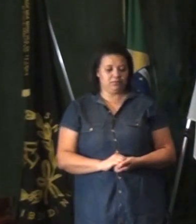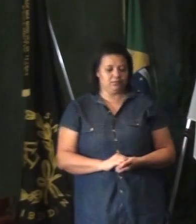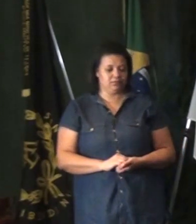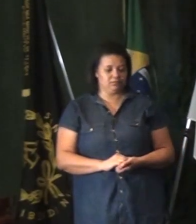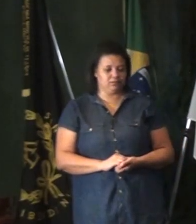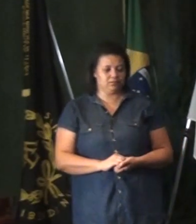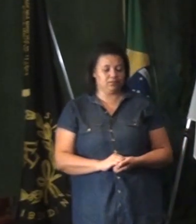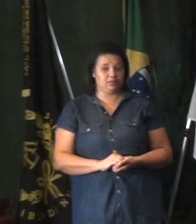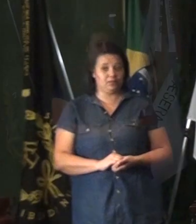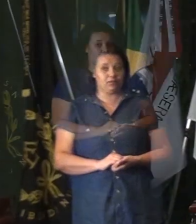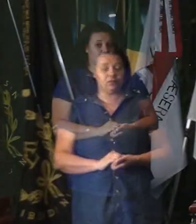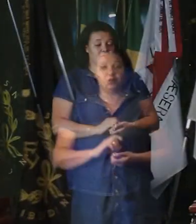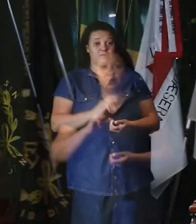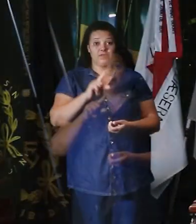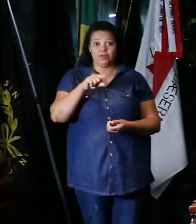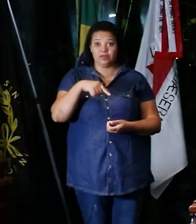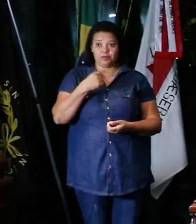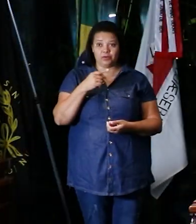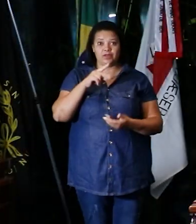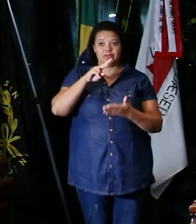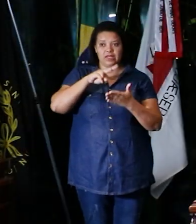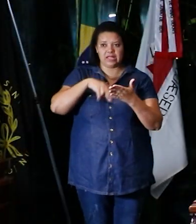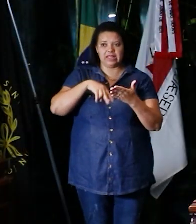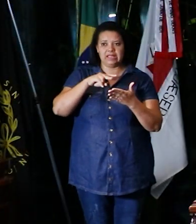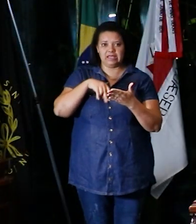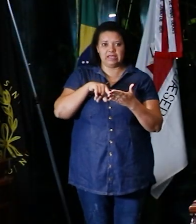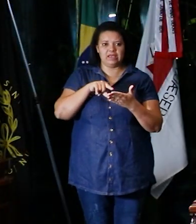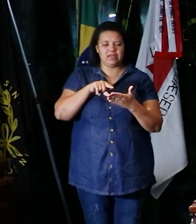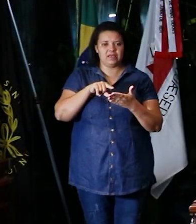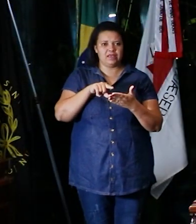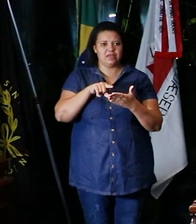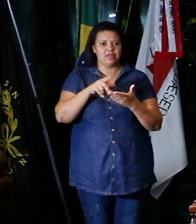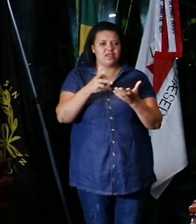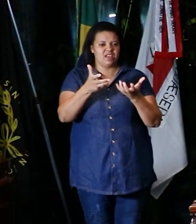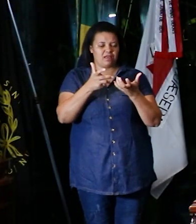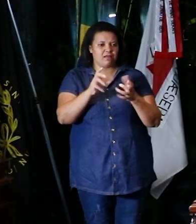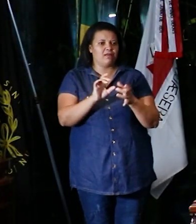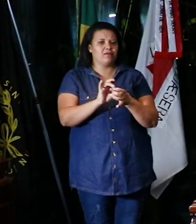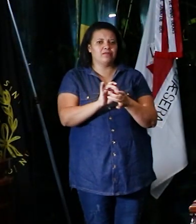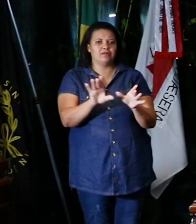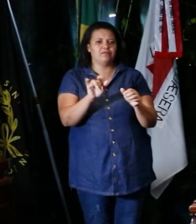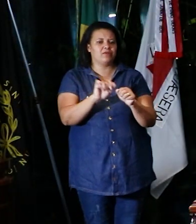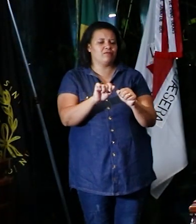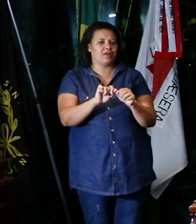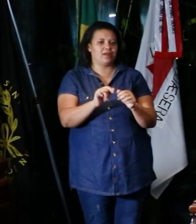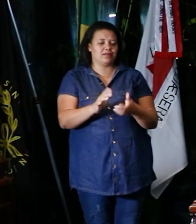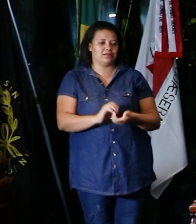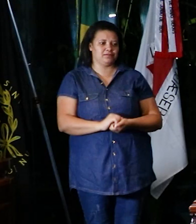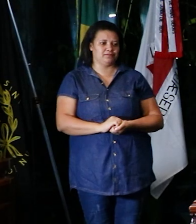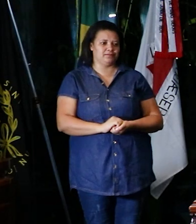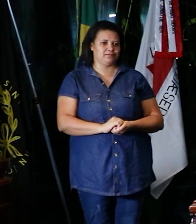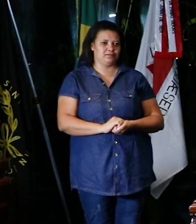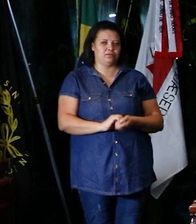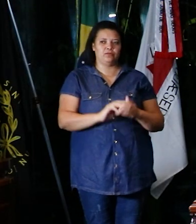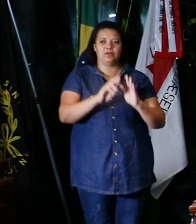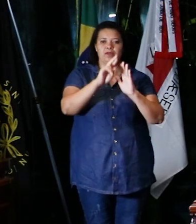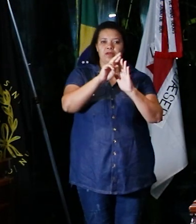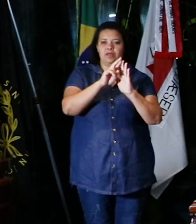do que se lia, eu costumava, olha, quem quiser faça aí uma